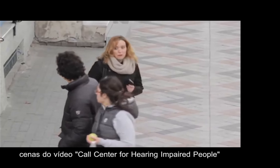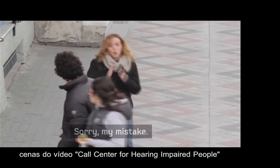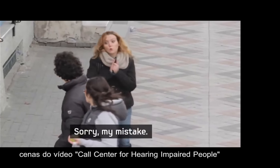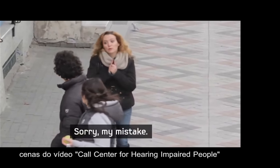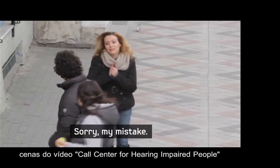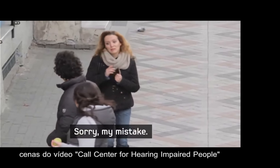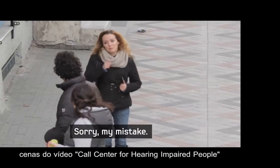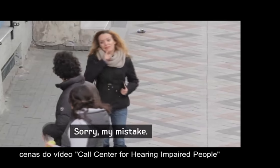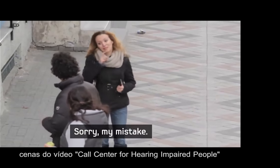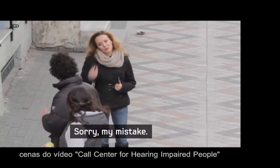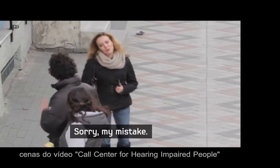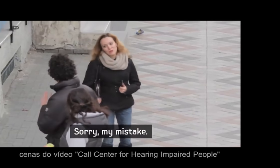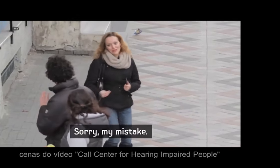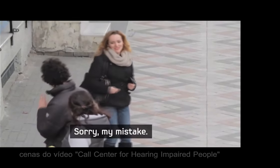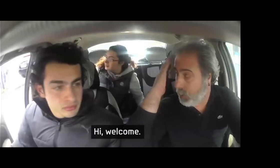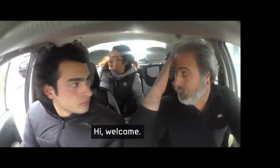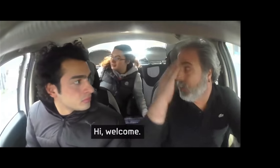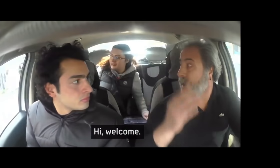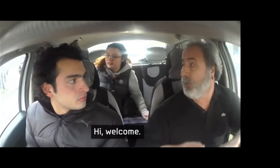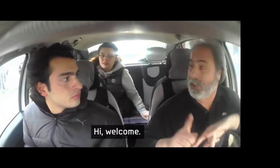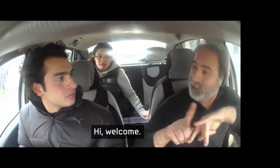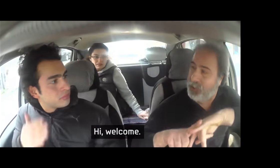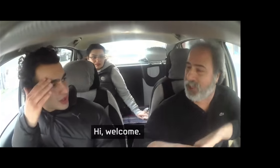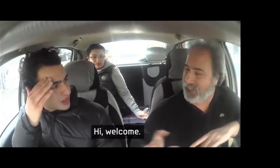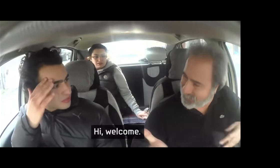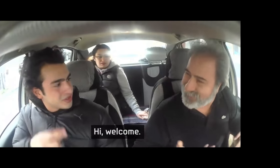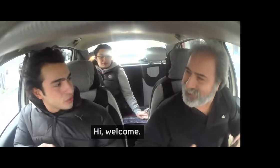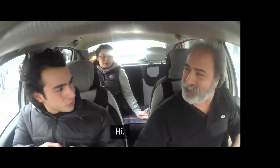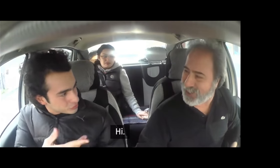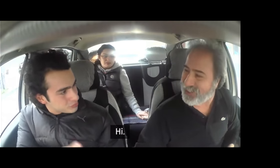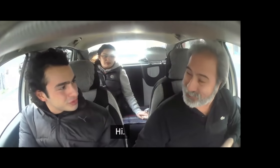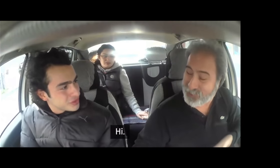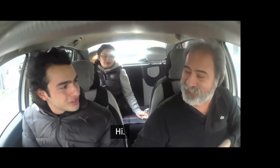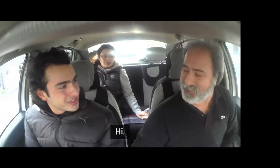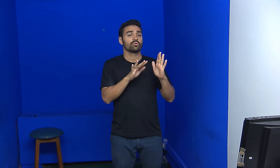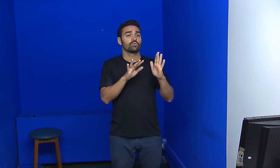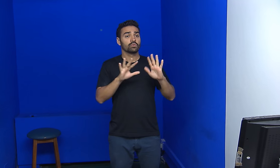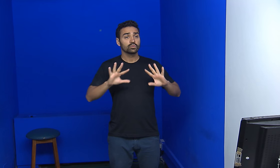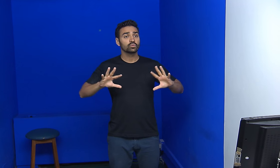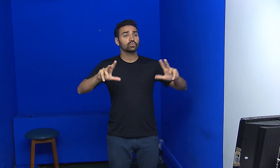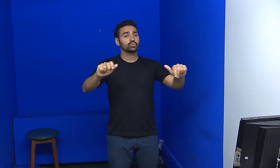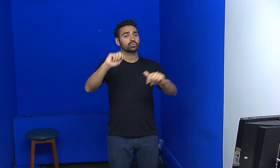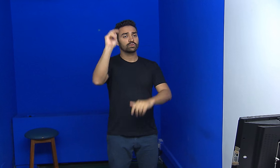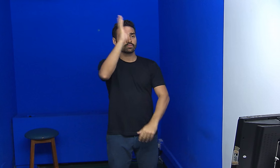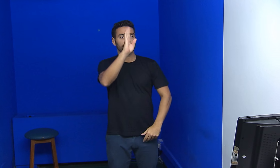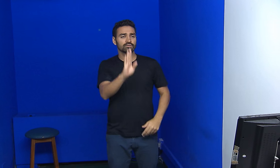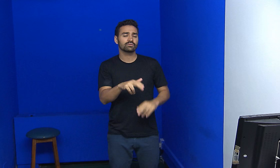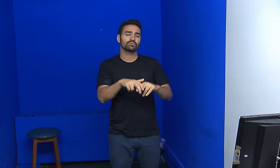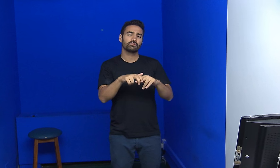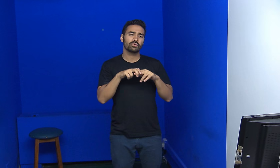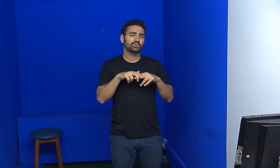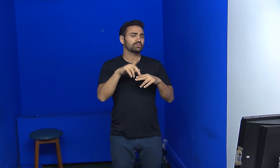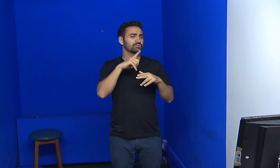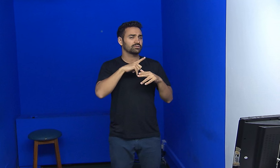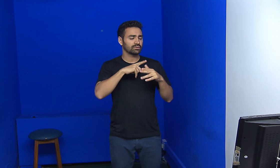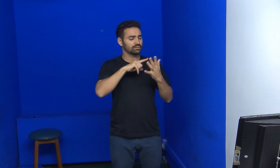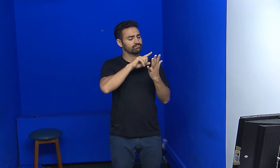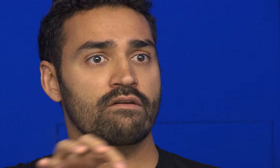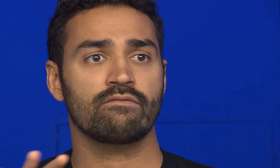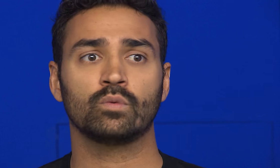Cada país possui língua de sinais própria, ela não é universal. A língua brasileira de sinais, chamada de Libras, tem origem na